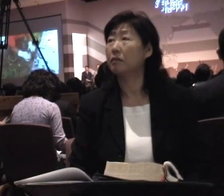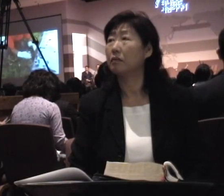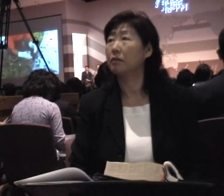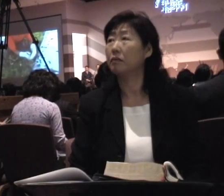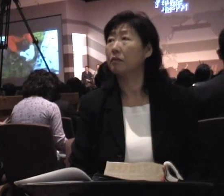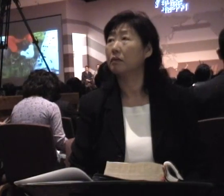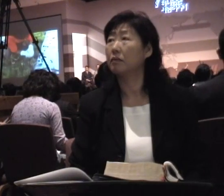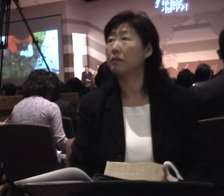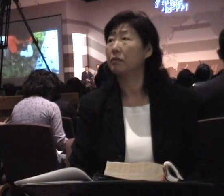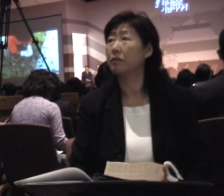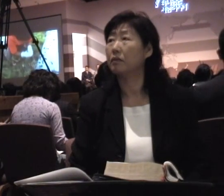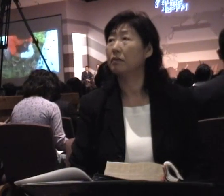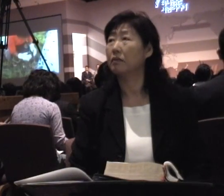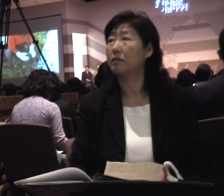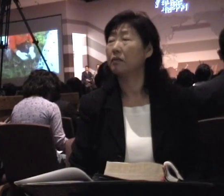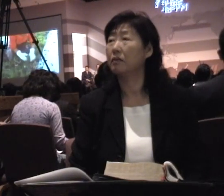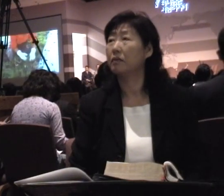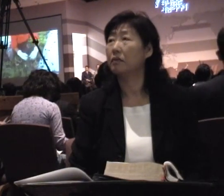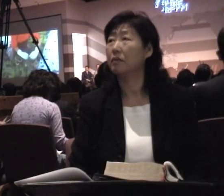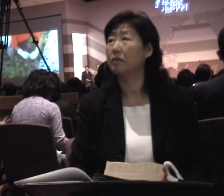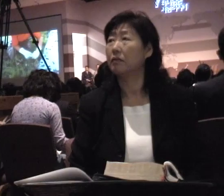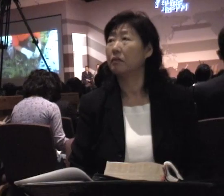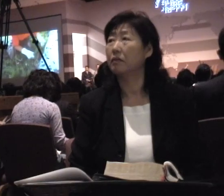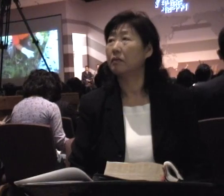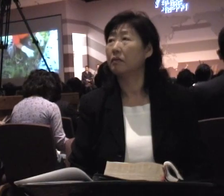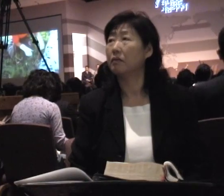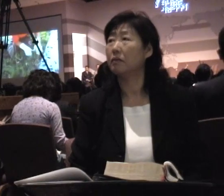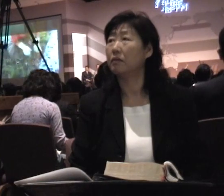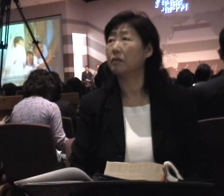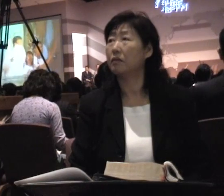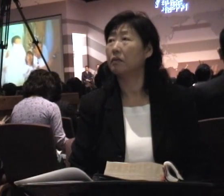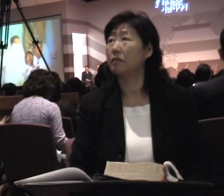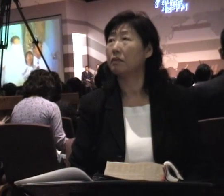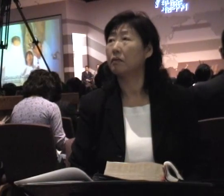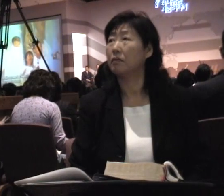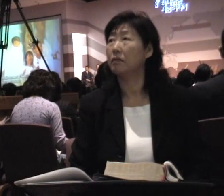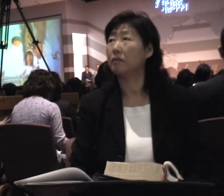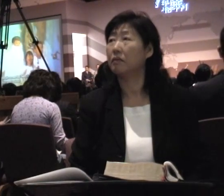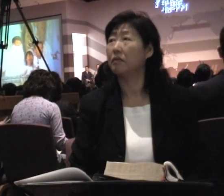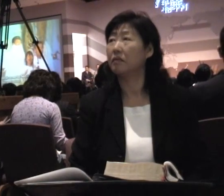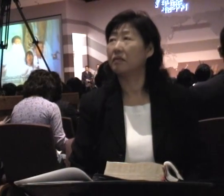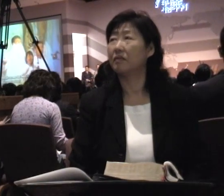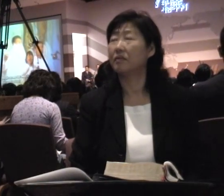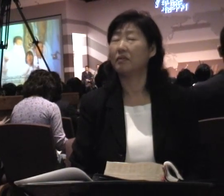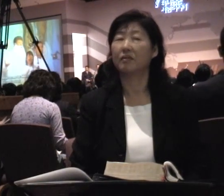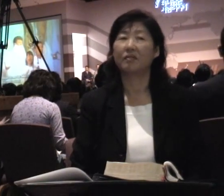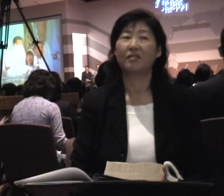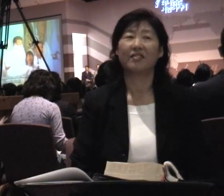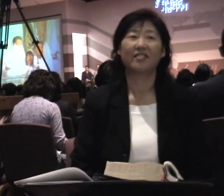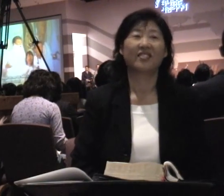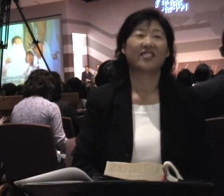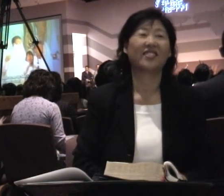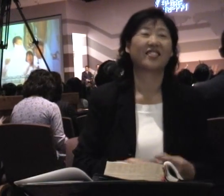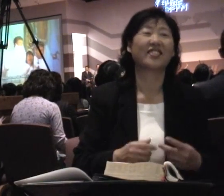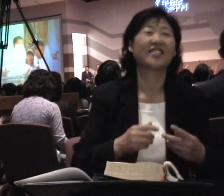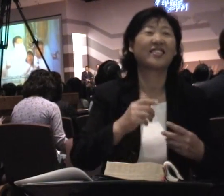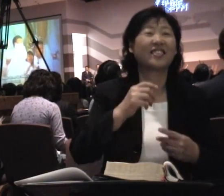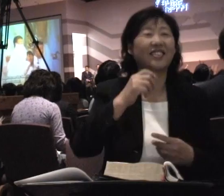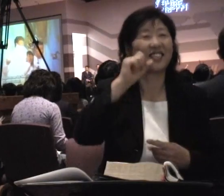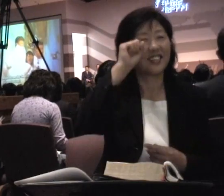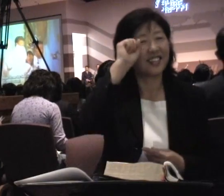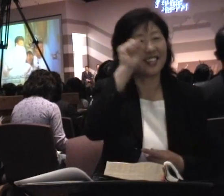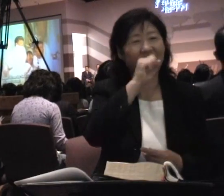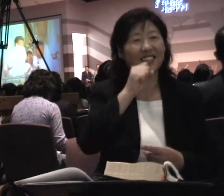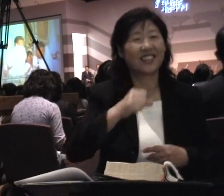교회에 떨어져 있는 쓰레기를 주울 때 굽히는